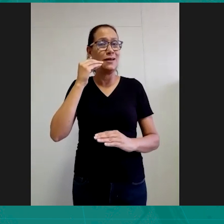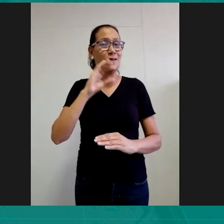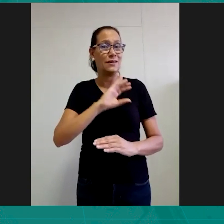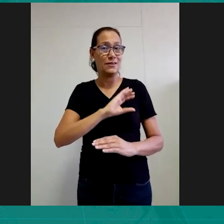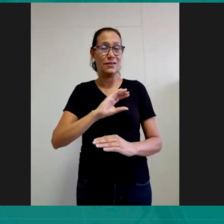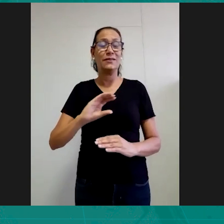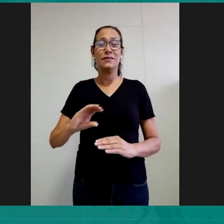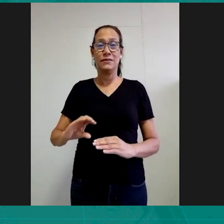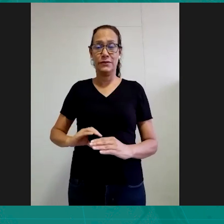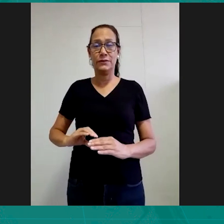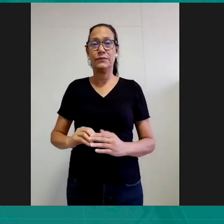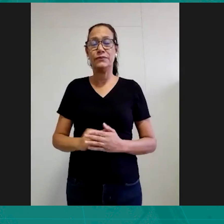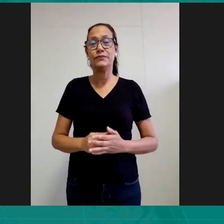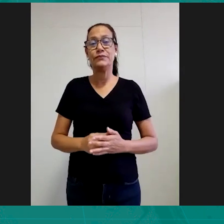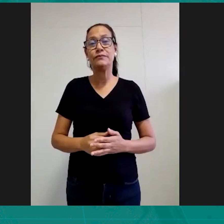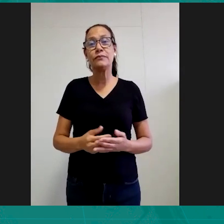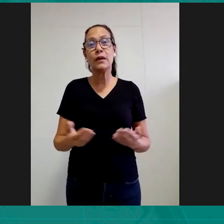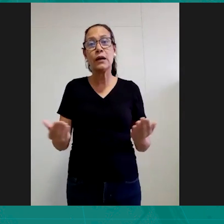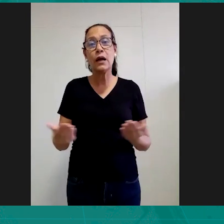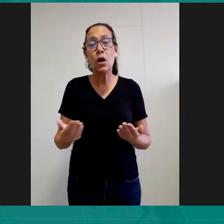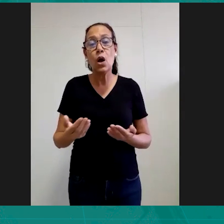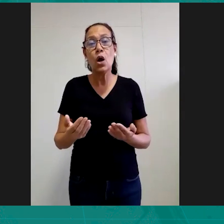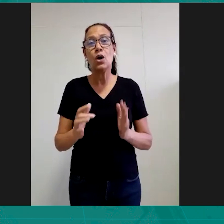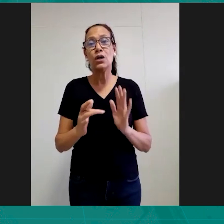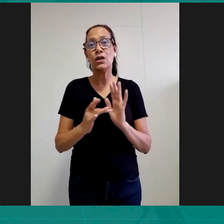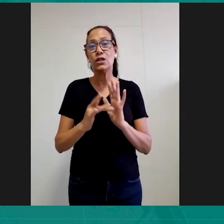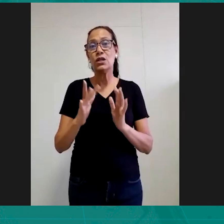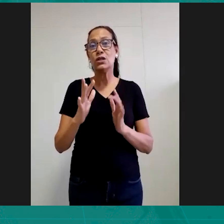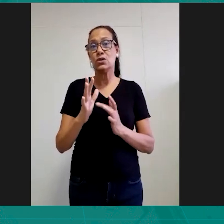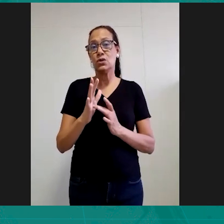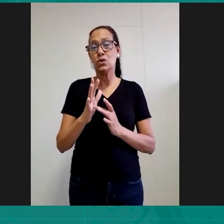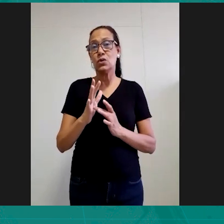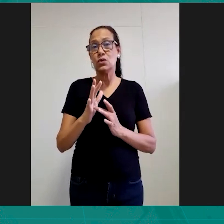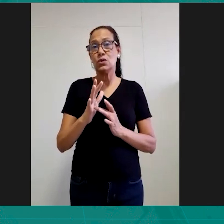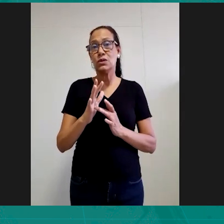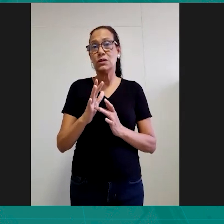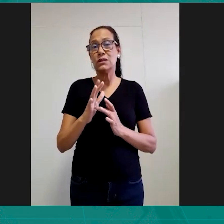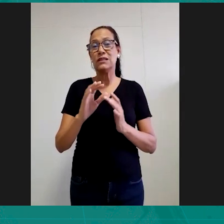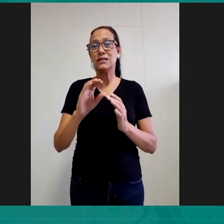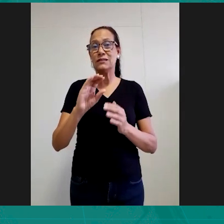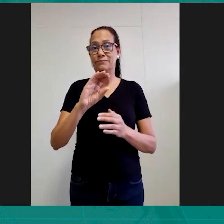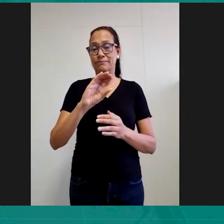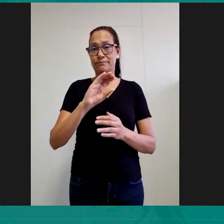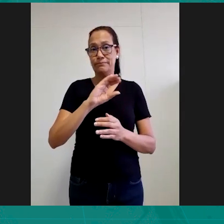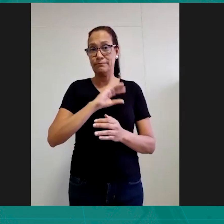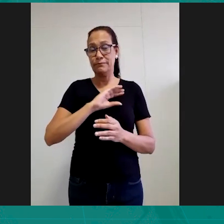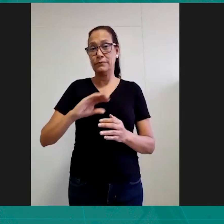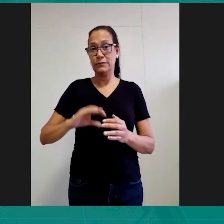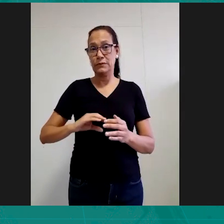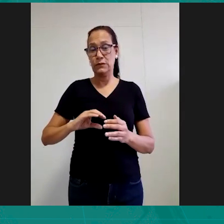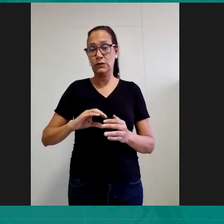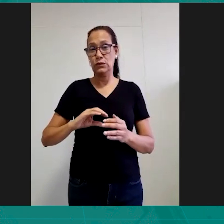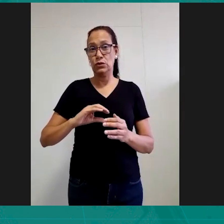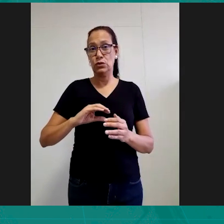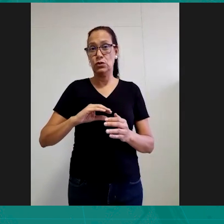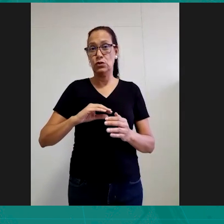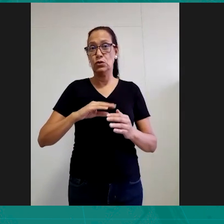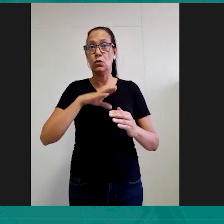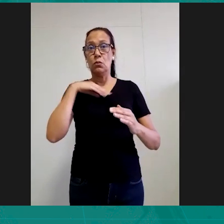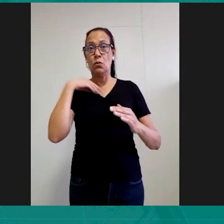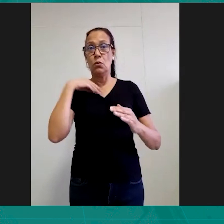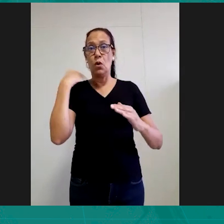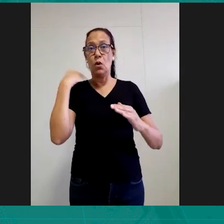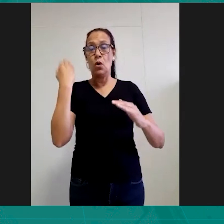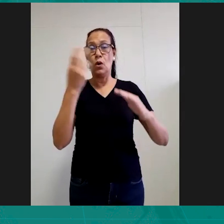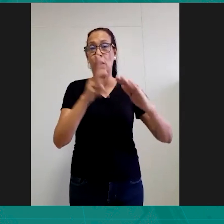irmãos, ele foi enviado como Espírito Santo para dentro de nós. E quando ele entra em nós, irmãos,